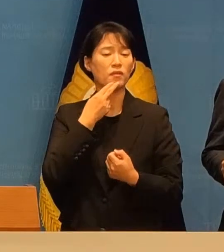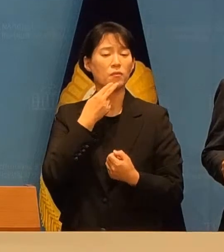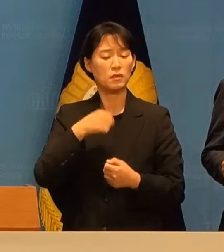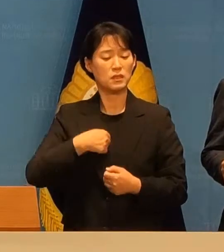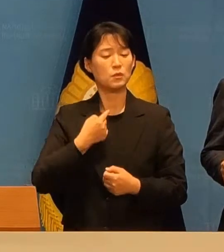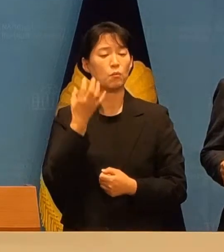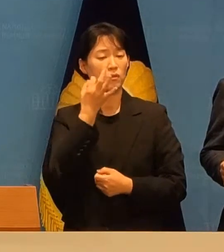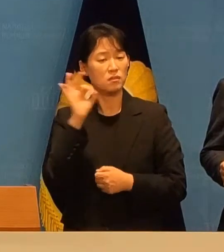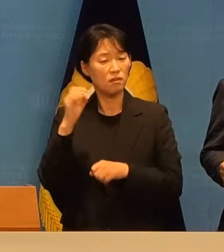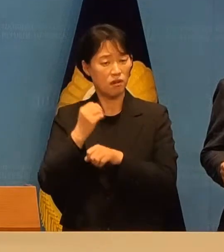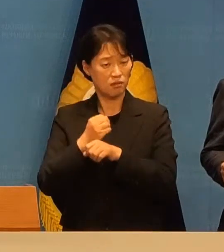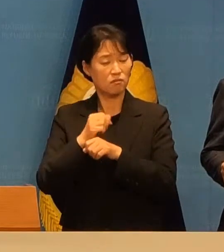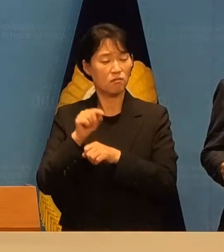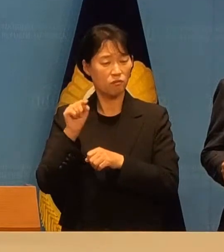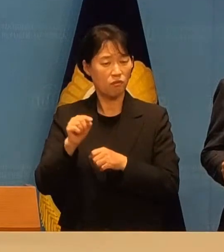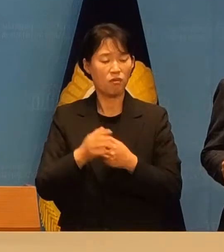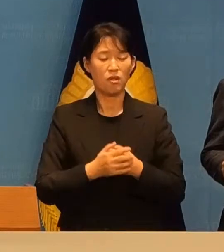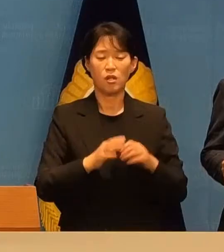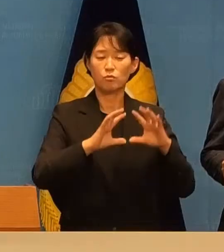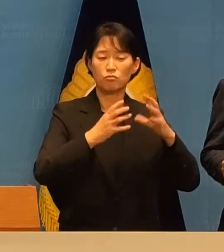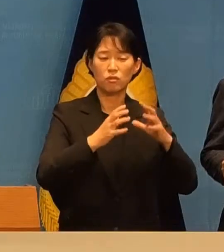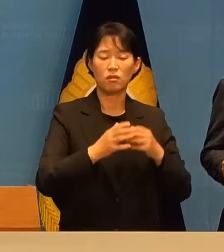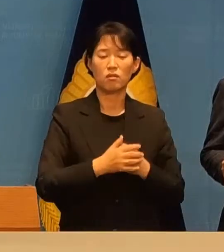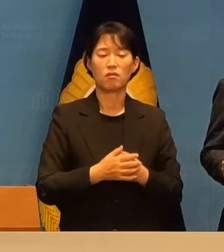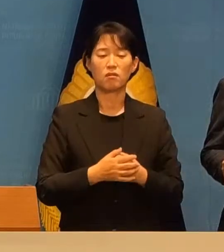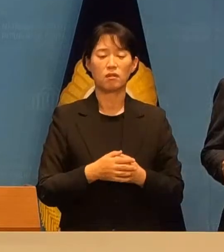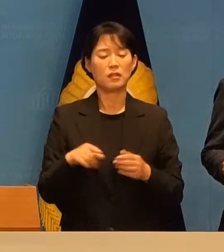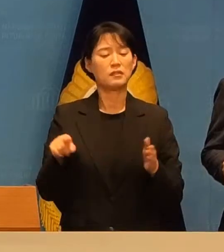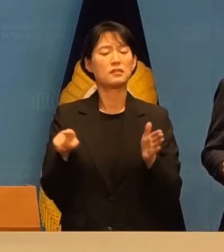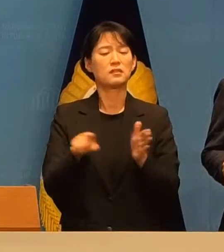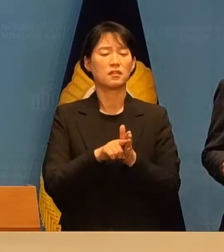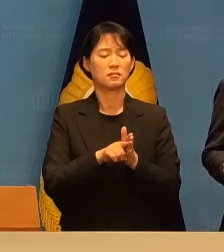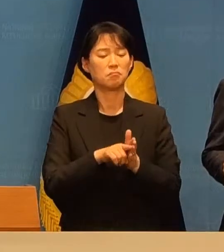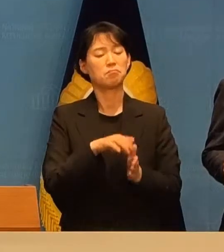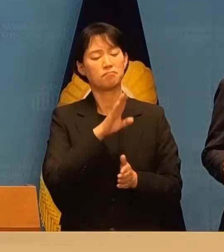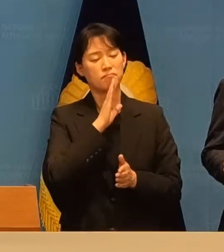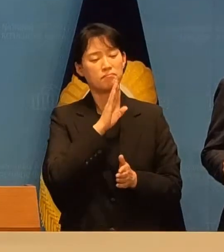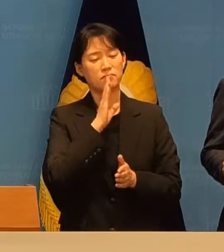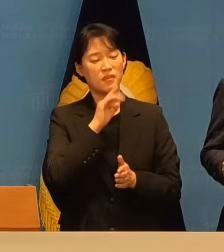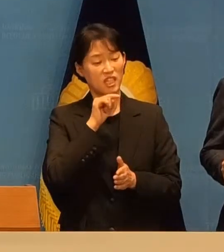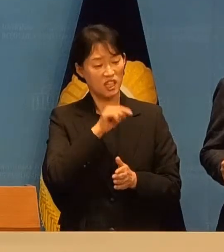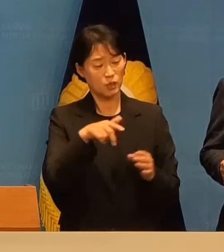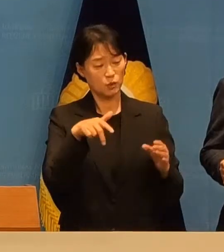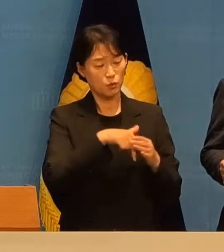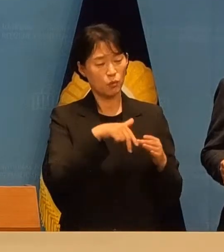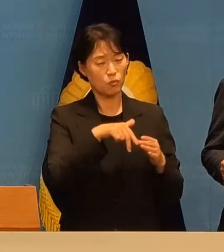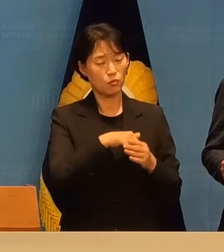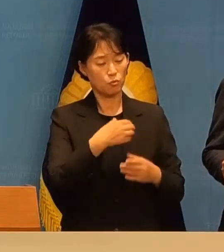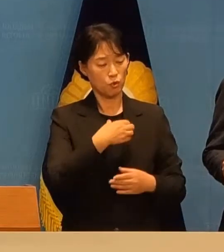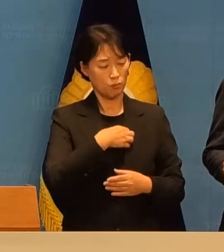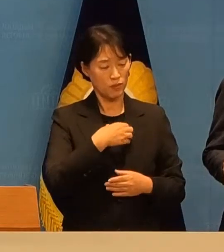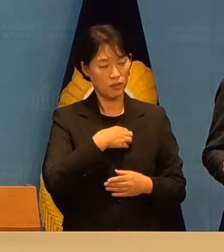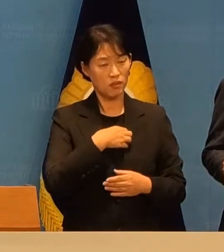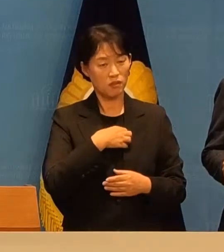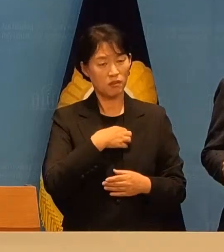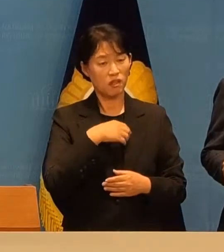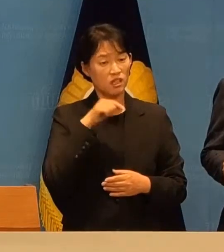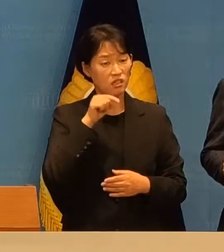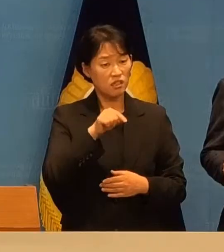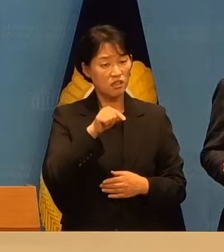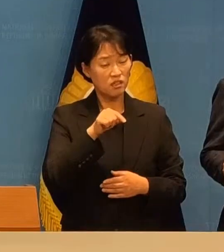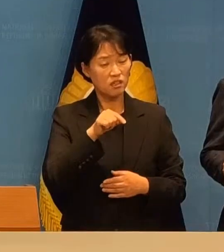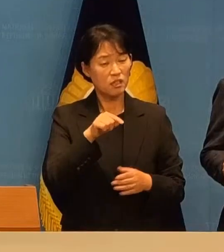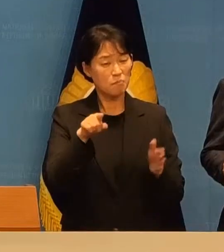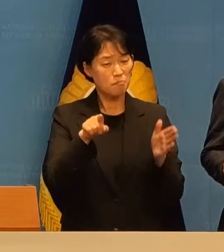스스로 인정하는 제도, 국가가 이 신앙은 건전하다, 이 종교는 위험하다, 이